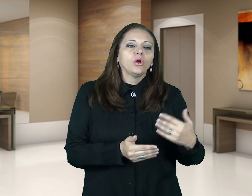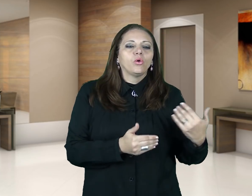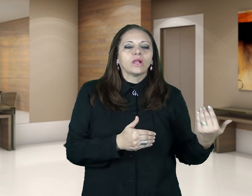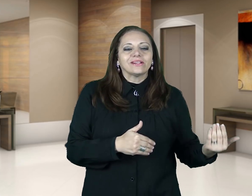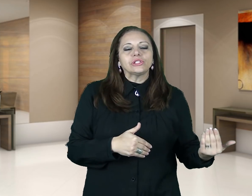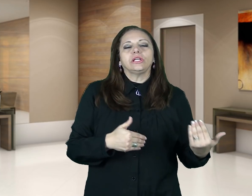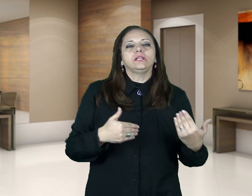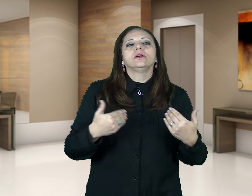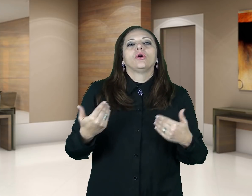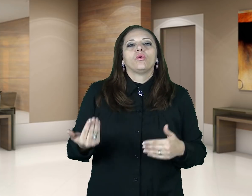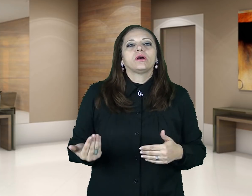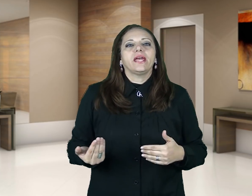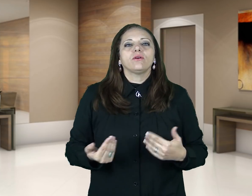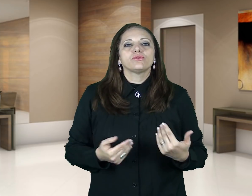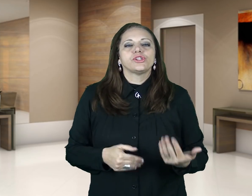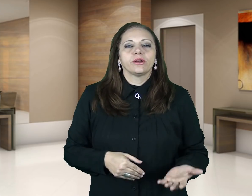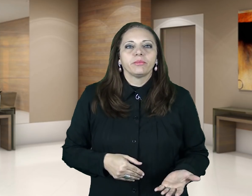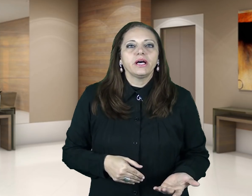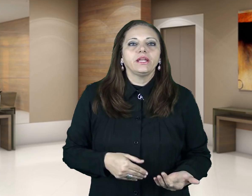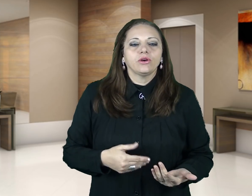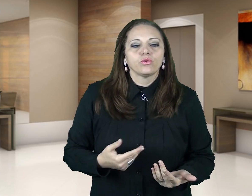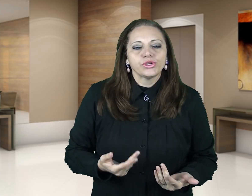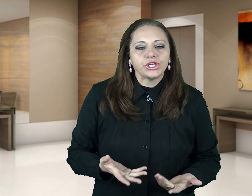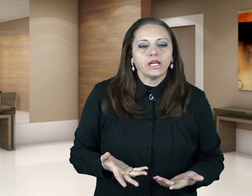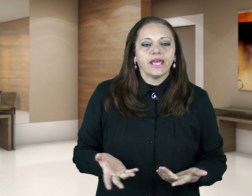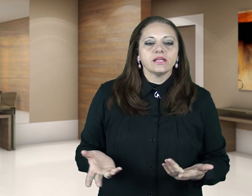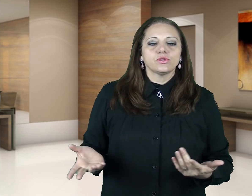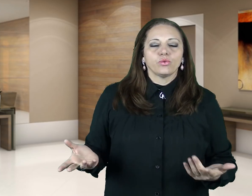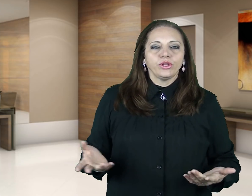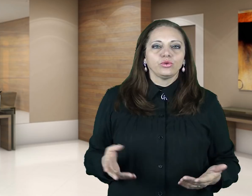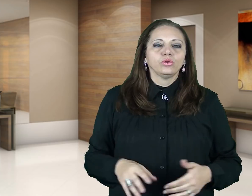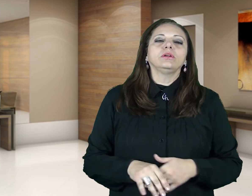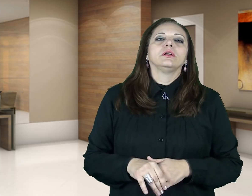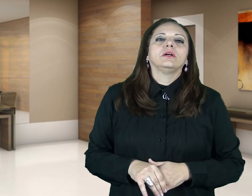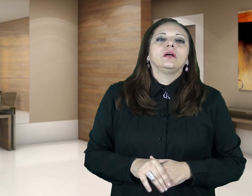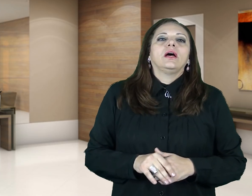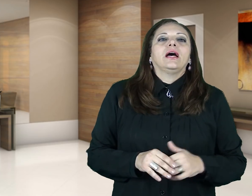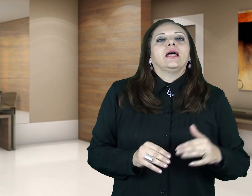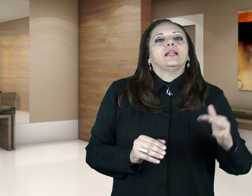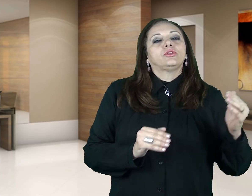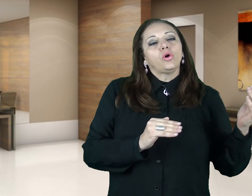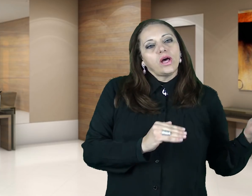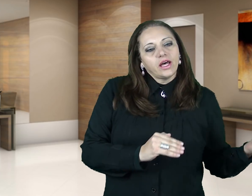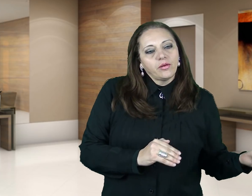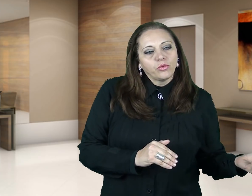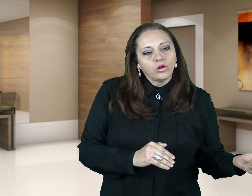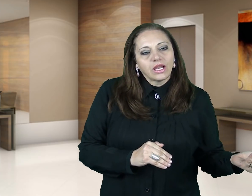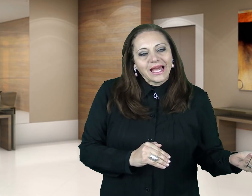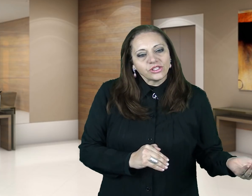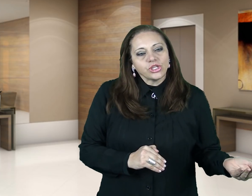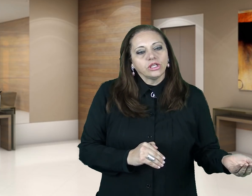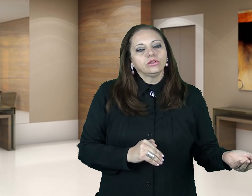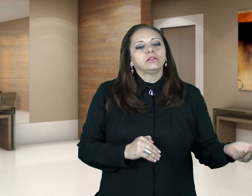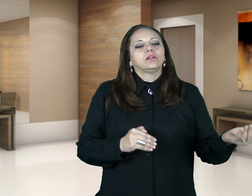o latim, o grego, o germânico, o chinês, o hindu. Do ramo latino,